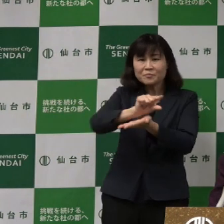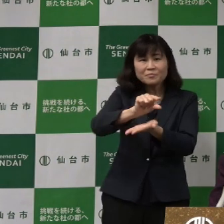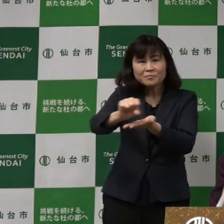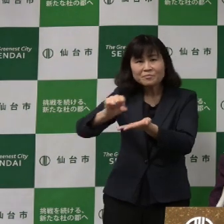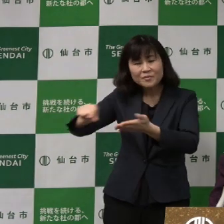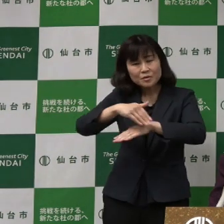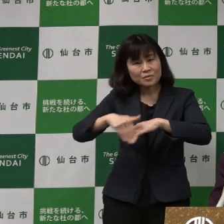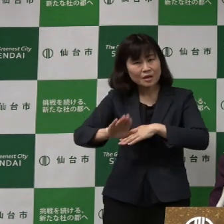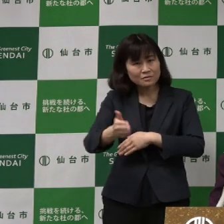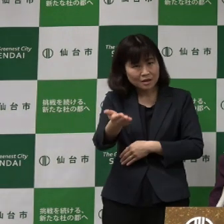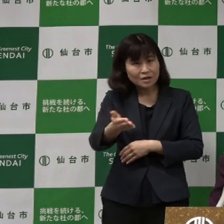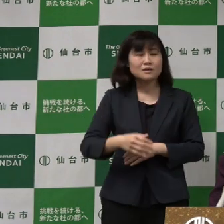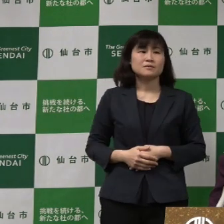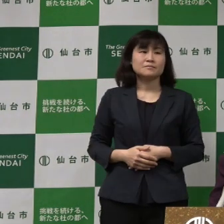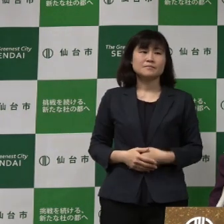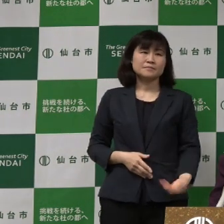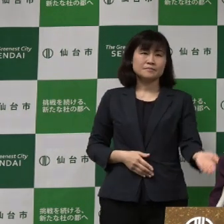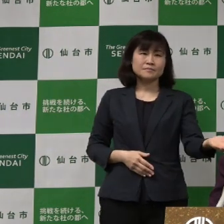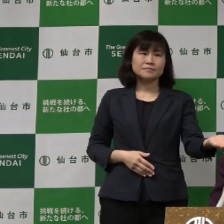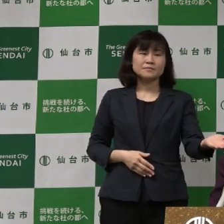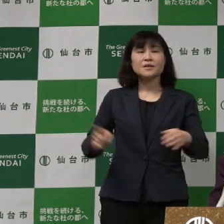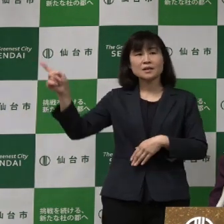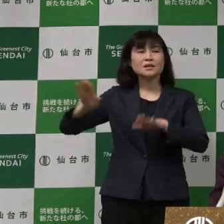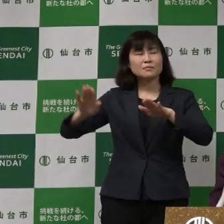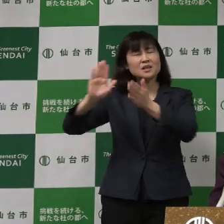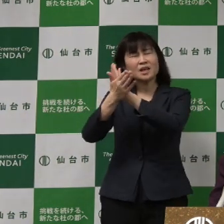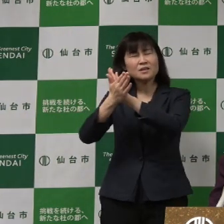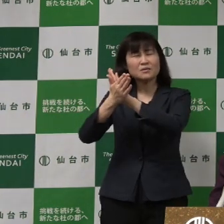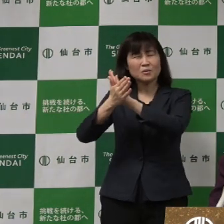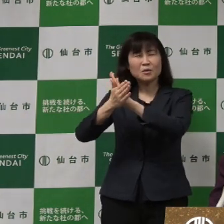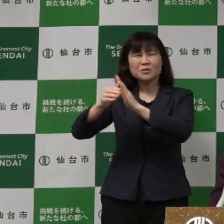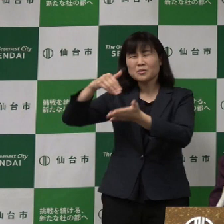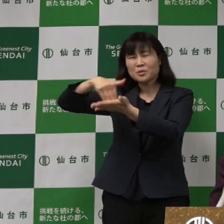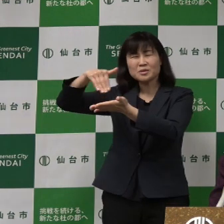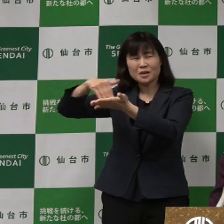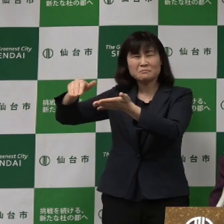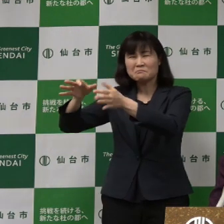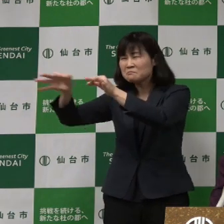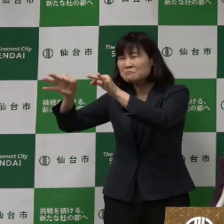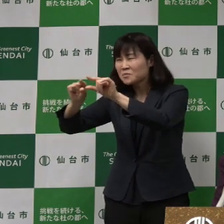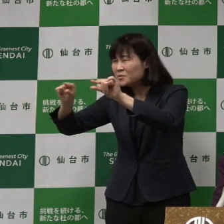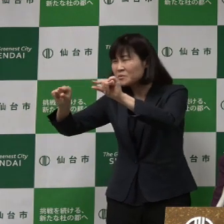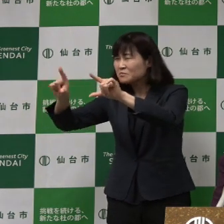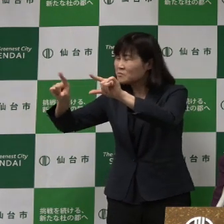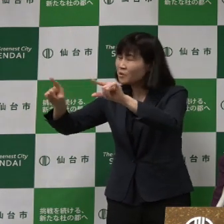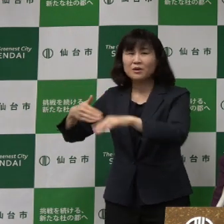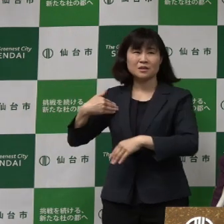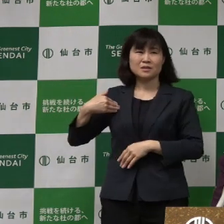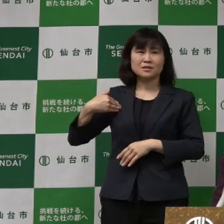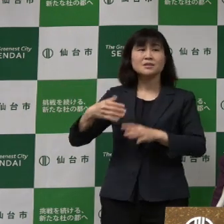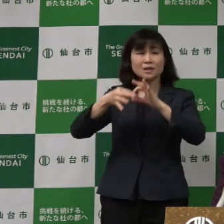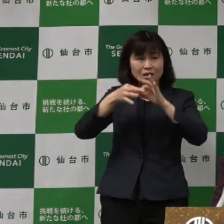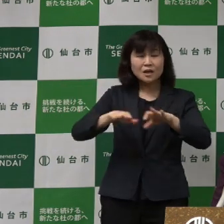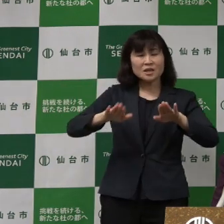ね、県の方でどのぐらいの予算規模になるのかもまだ明らかにはなっていない中ですから、なんとも今